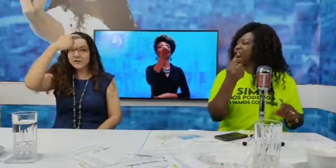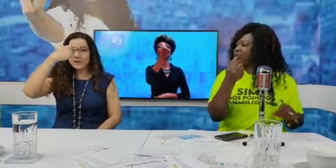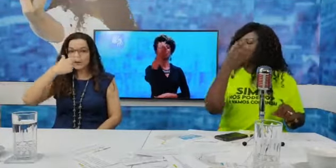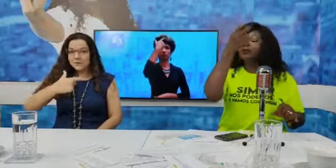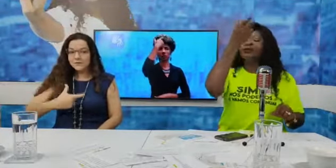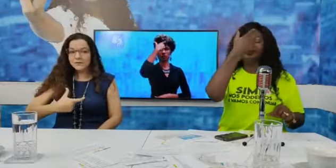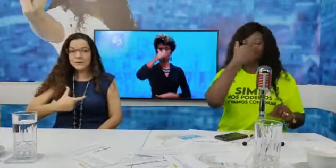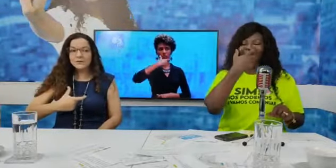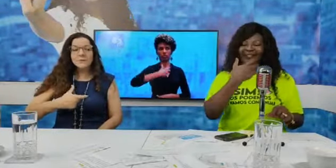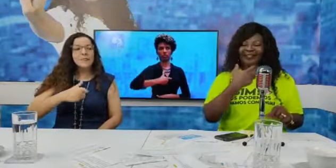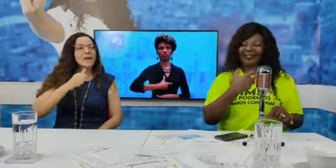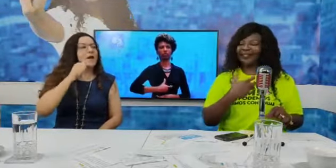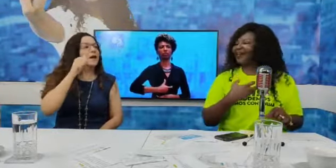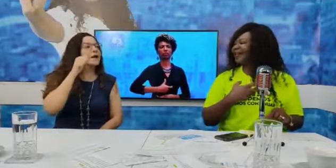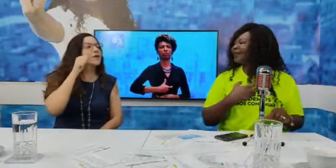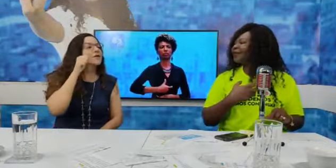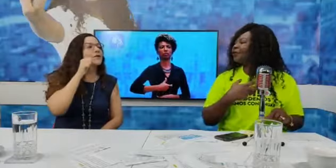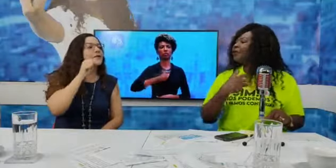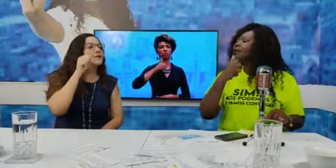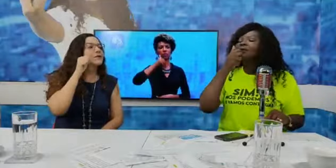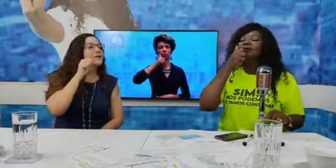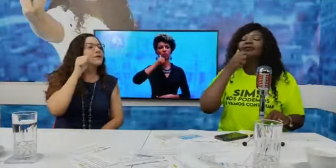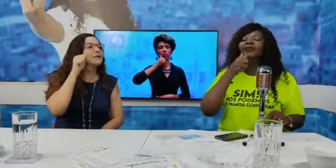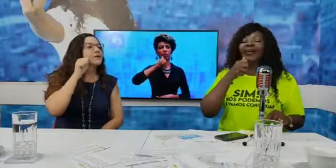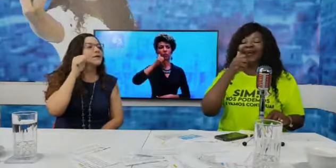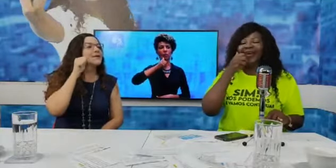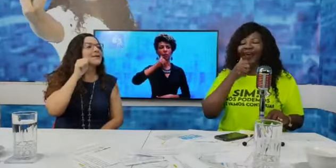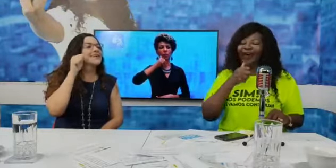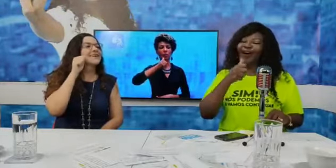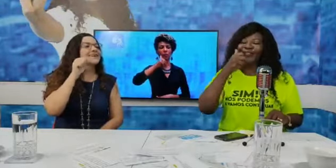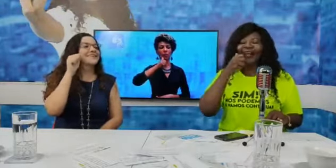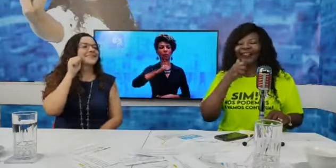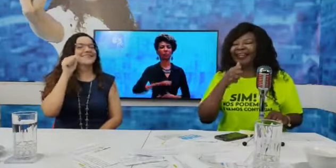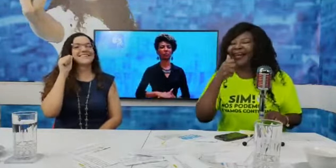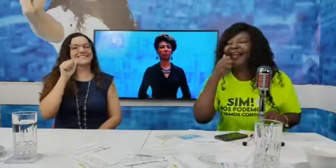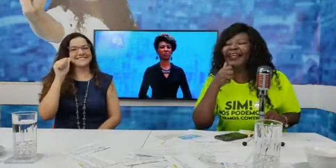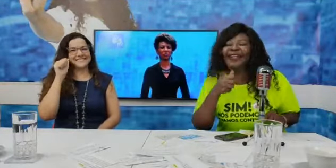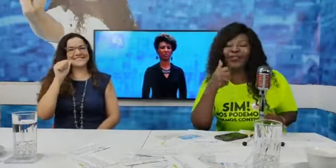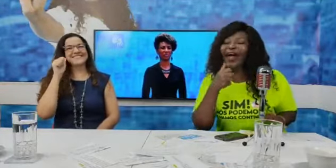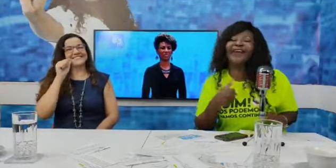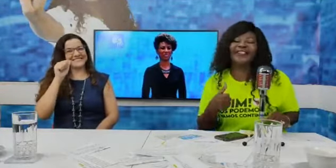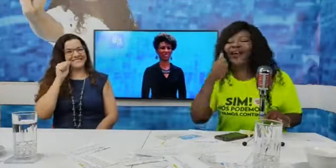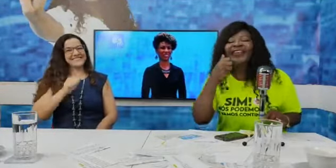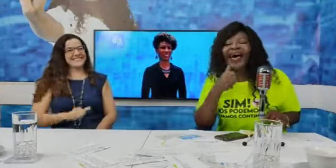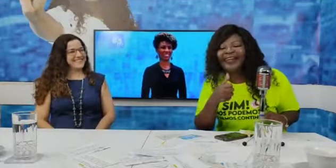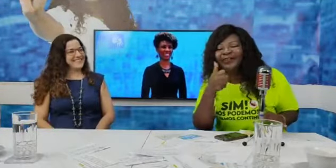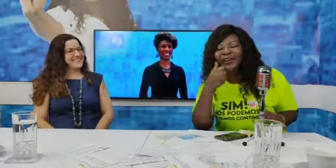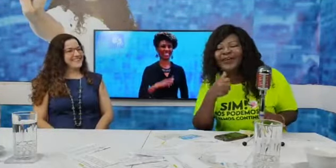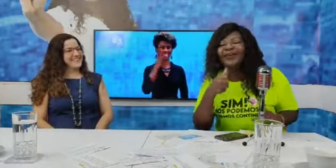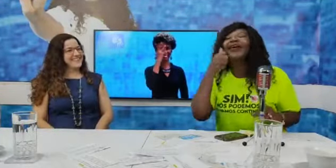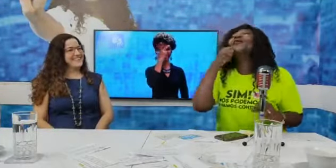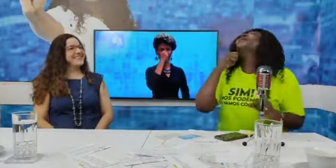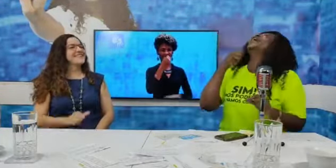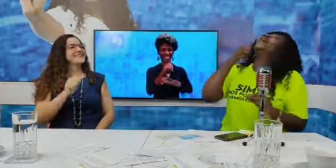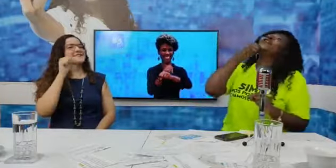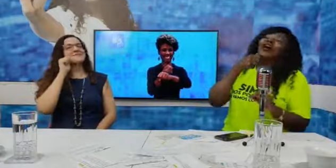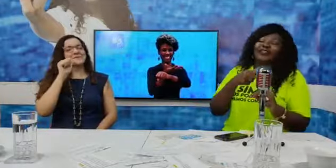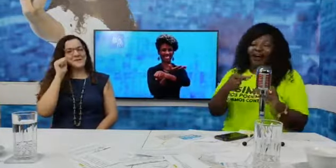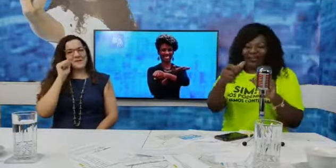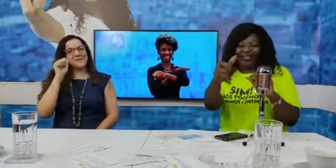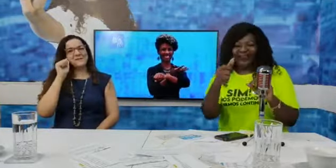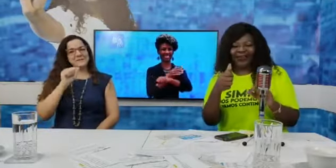Forte. Por ser mulher. Ô, oh, gente, que linda. Eu tô emocionada, viu?